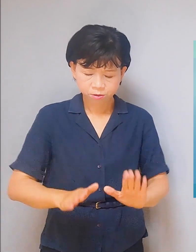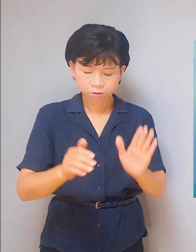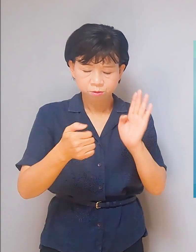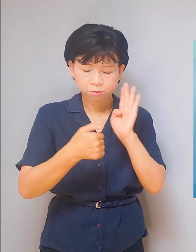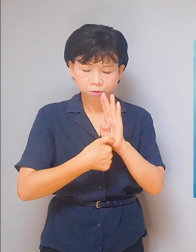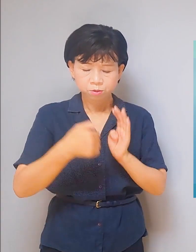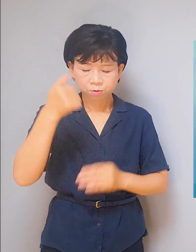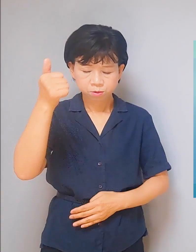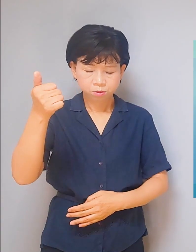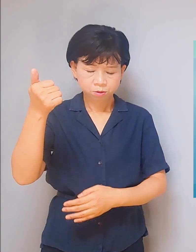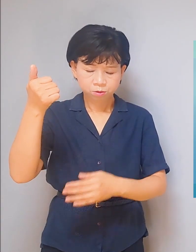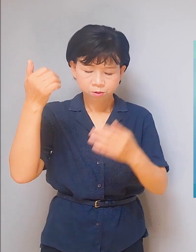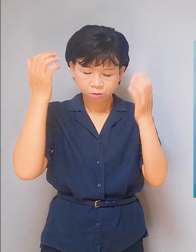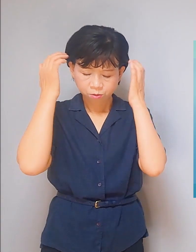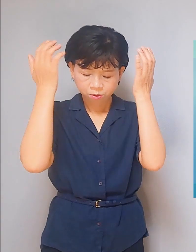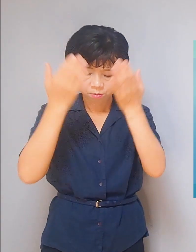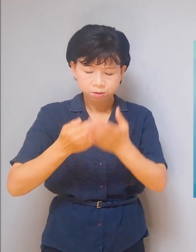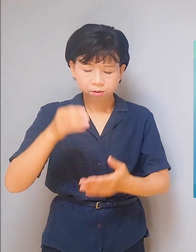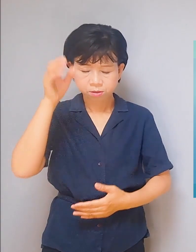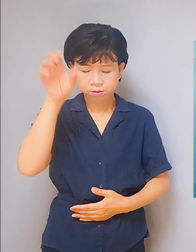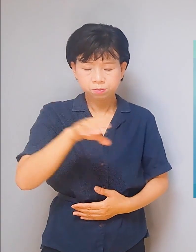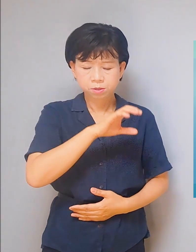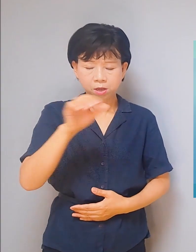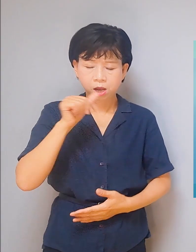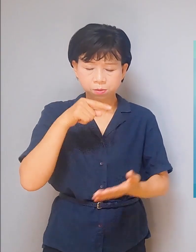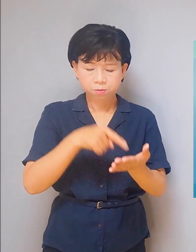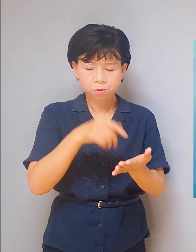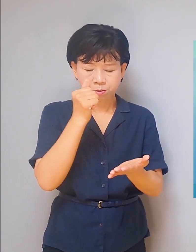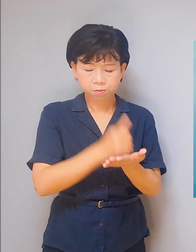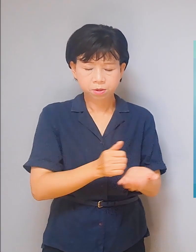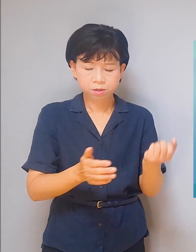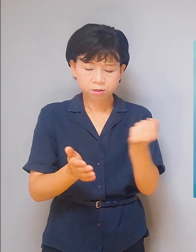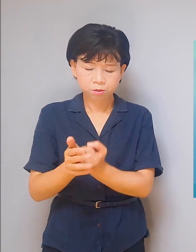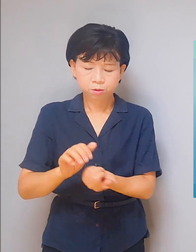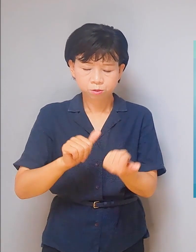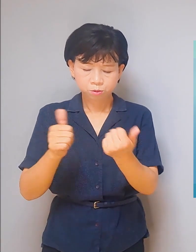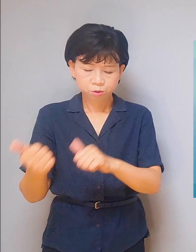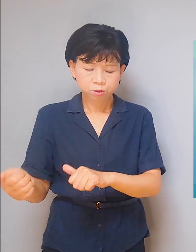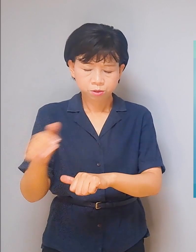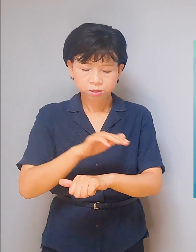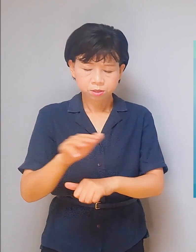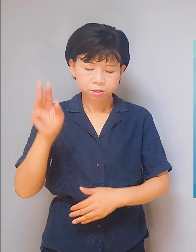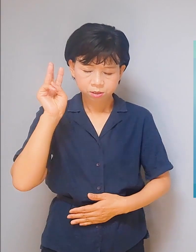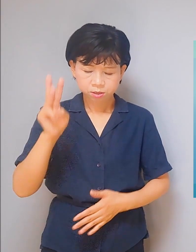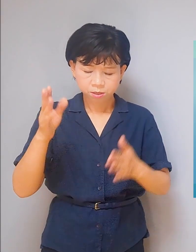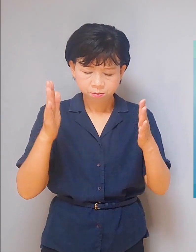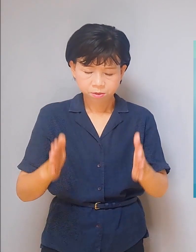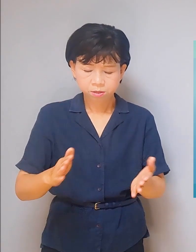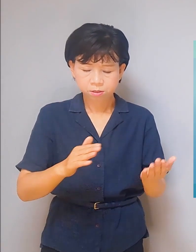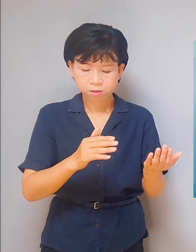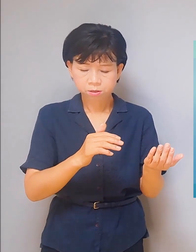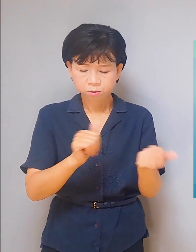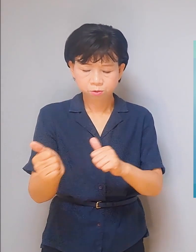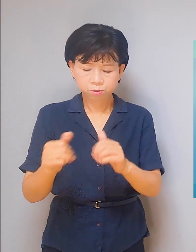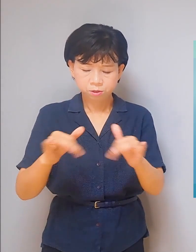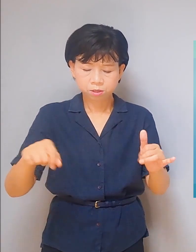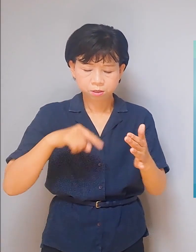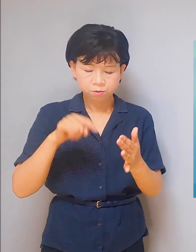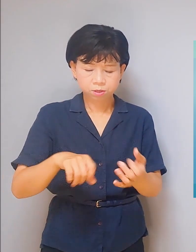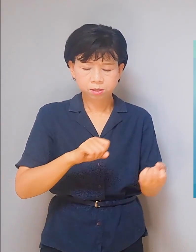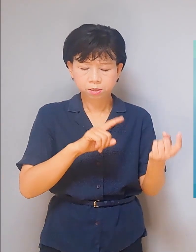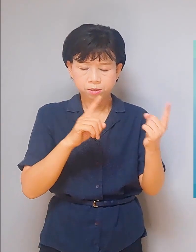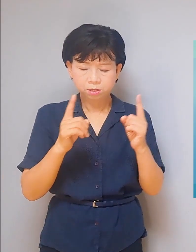빌라도에게 고난을 받으사 십자가에 못 박혀 죽으시고 장사한 지 사흘 만에 죽은 자 가운데서